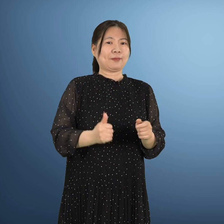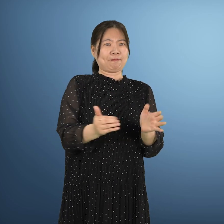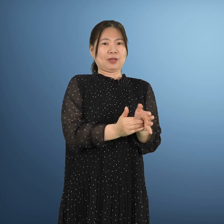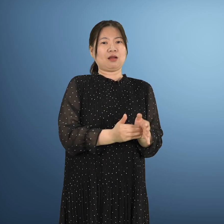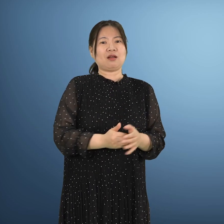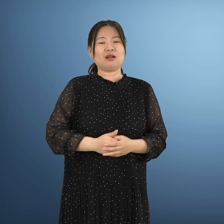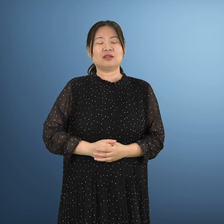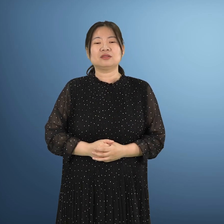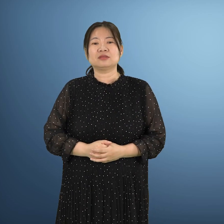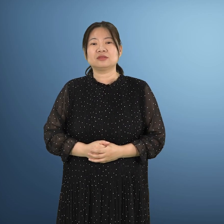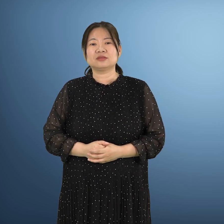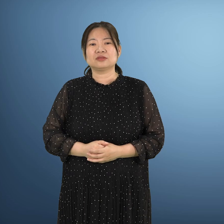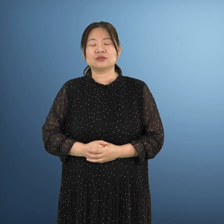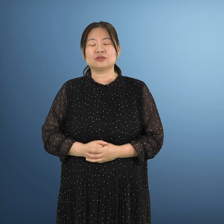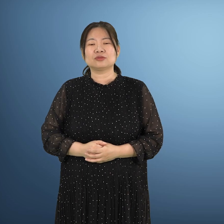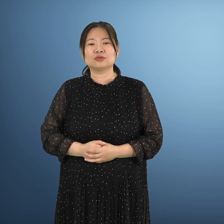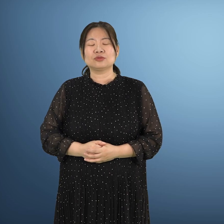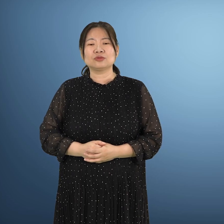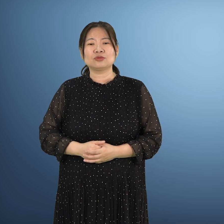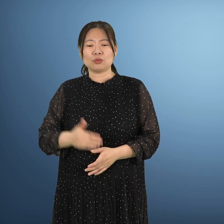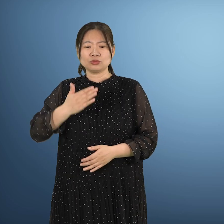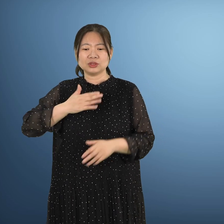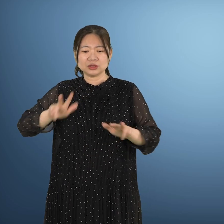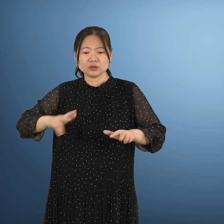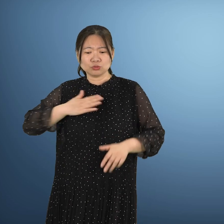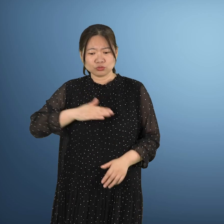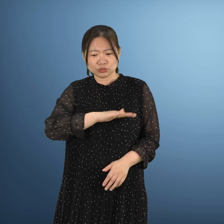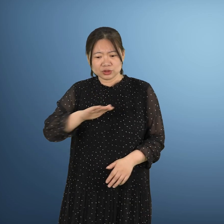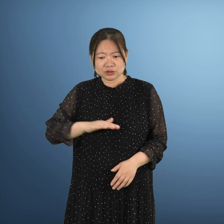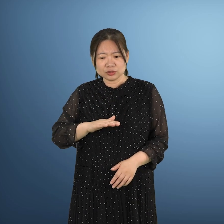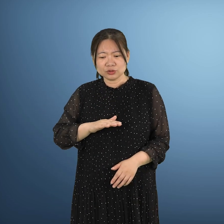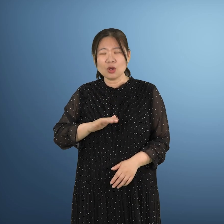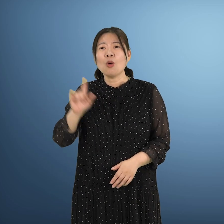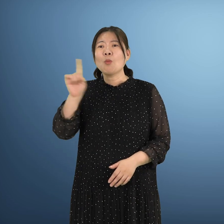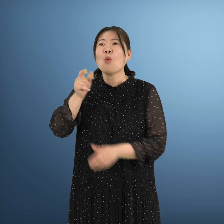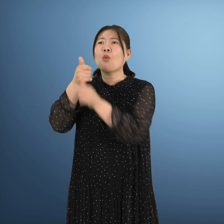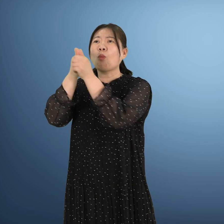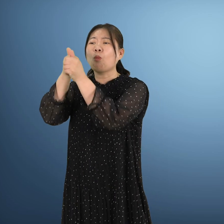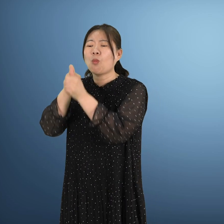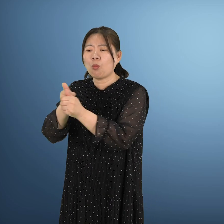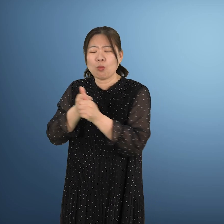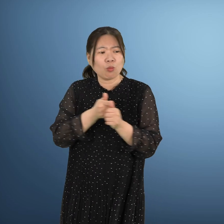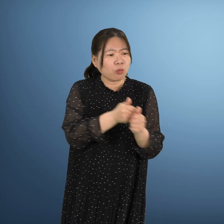자, 그럼 어느 장단에 발을 맞춰야 될까요?